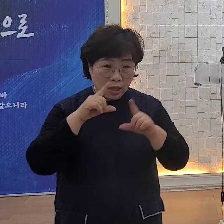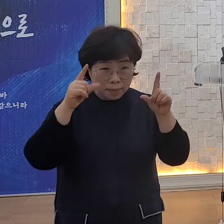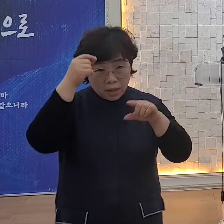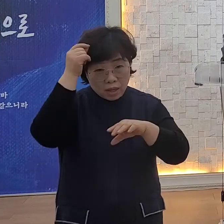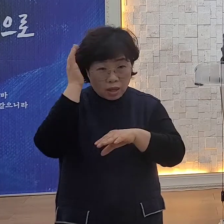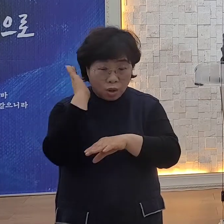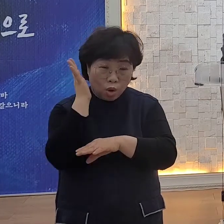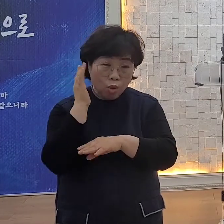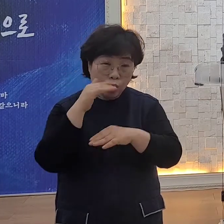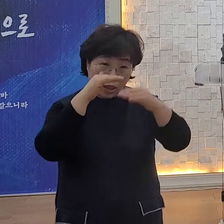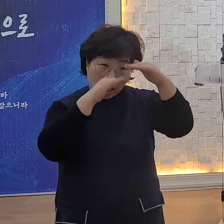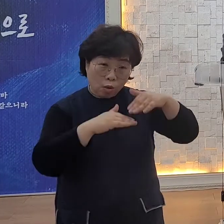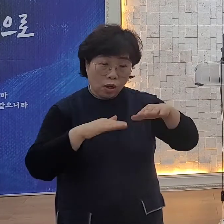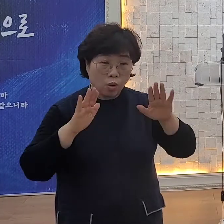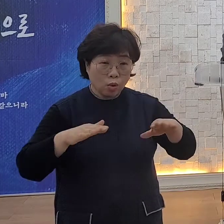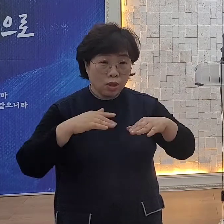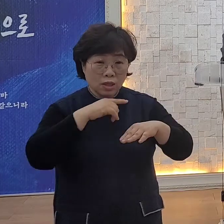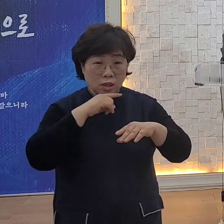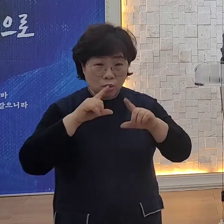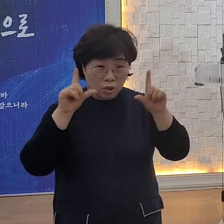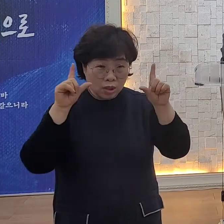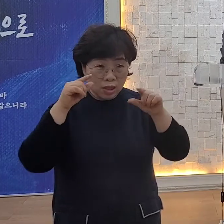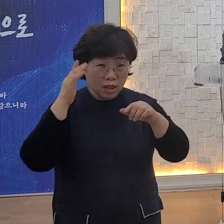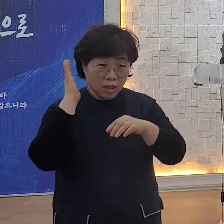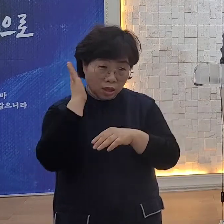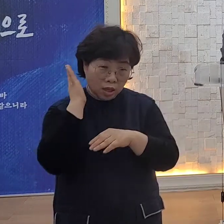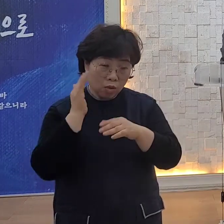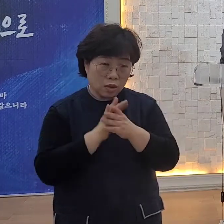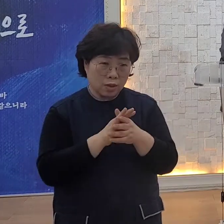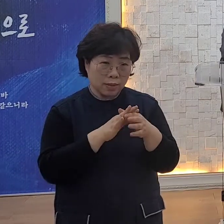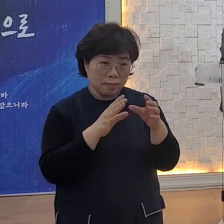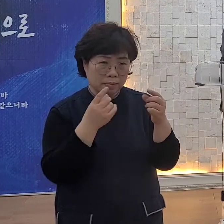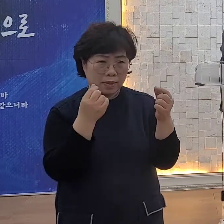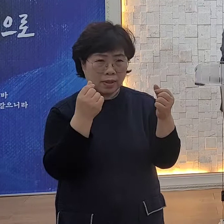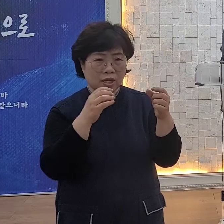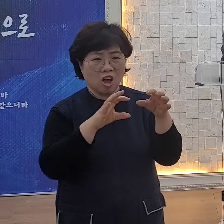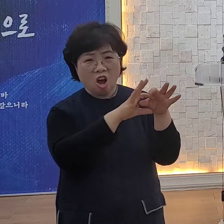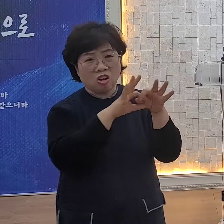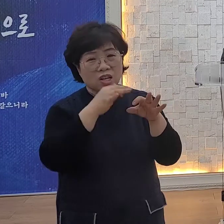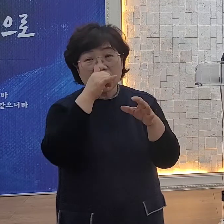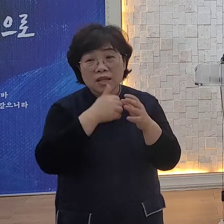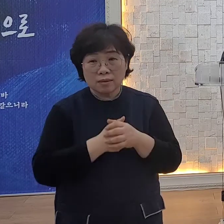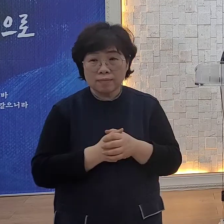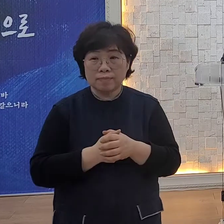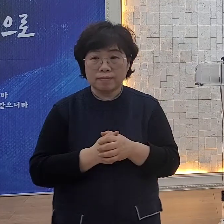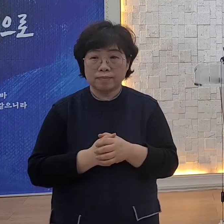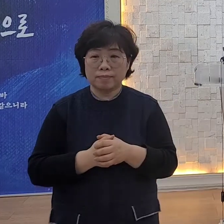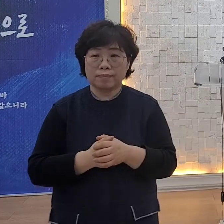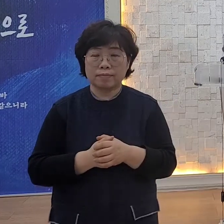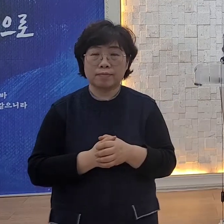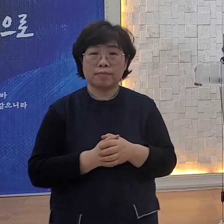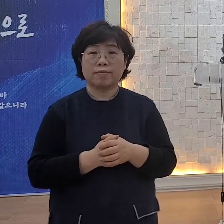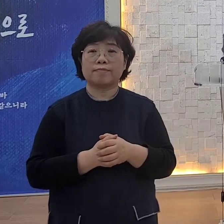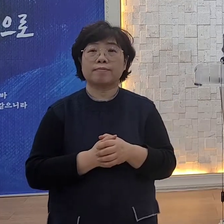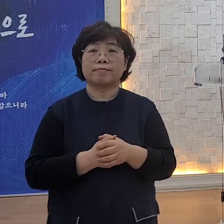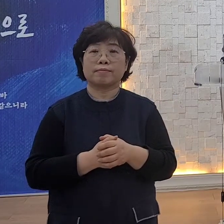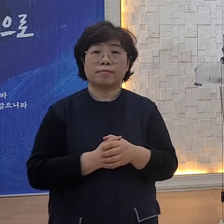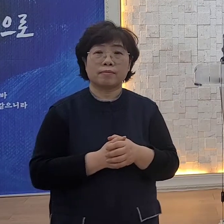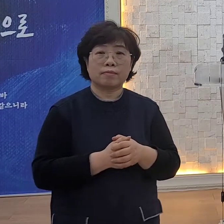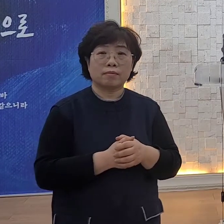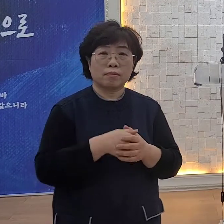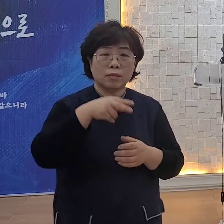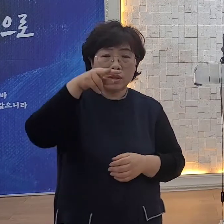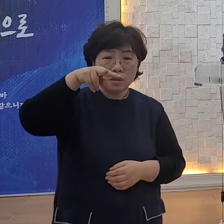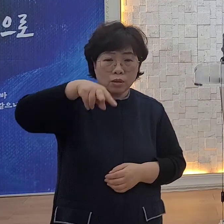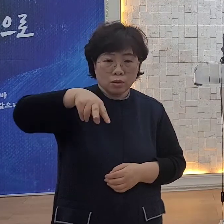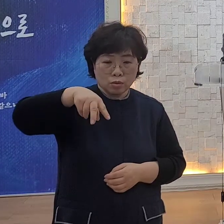본문의 제목을 순리대로 사는 삶이라 이렇게 제목을 잡았습니다. 그래서 이